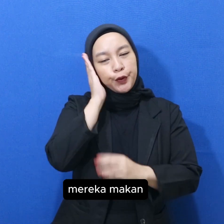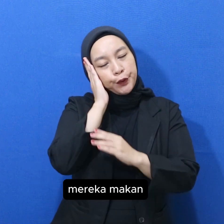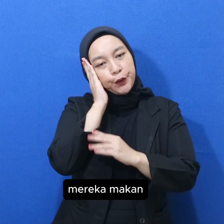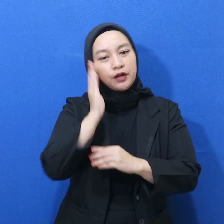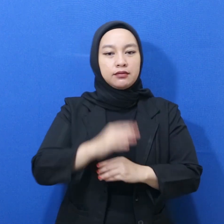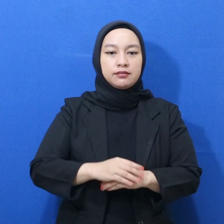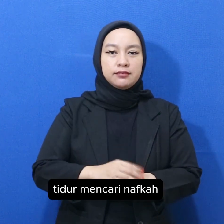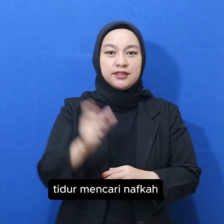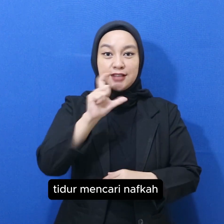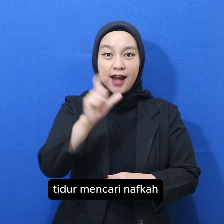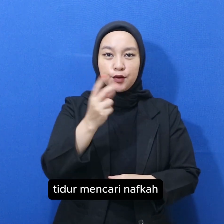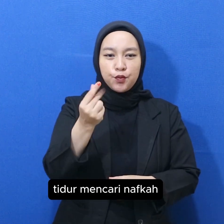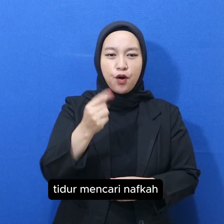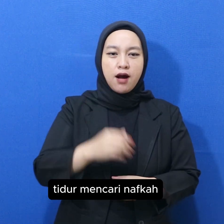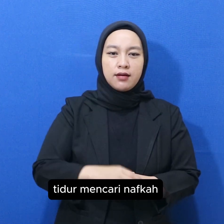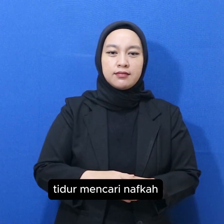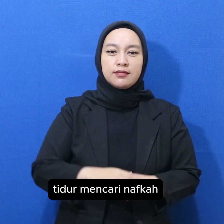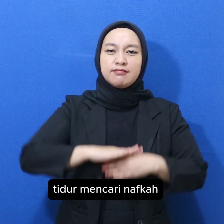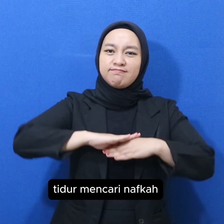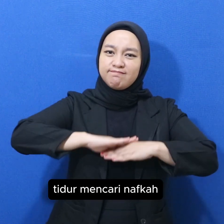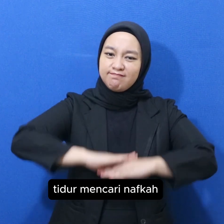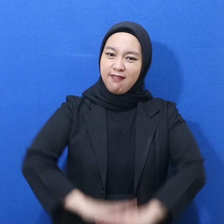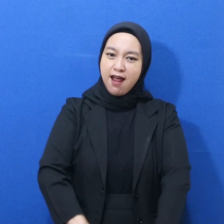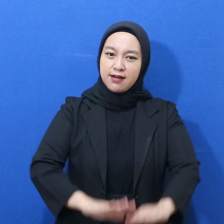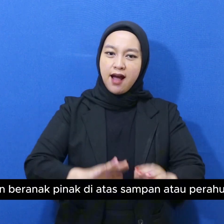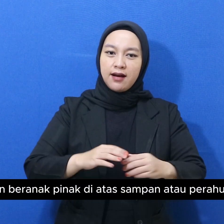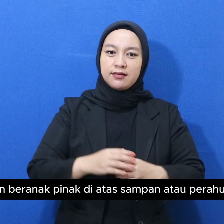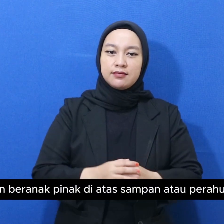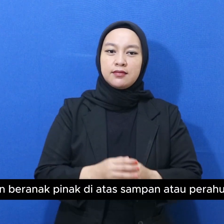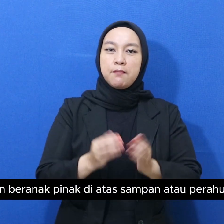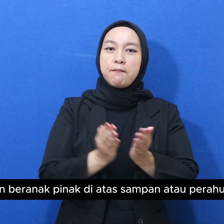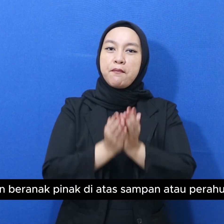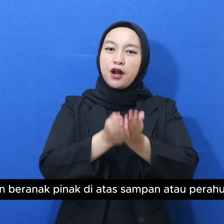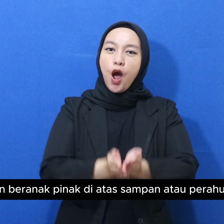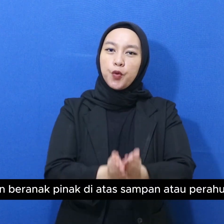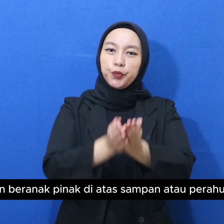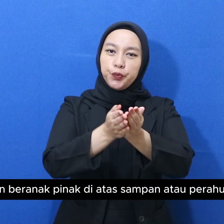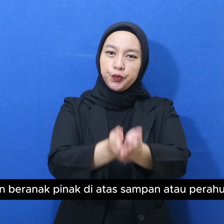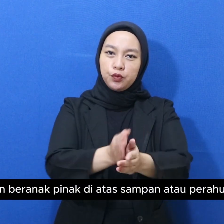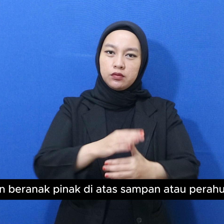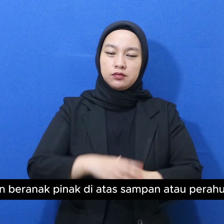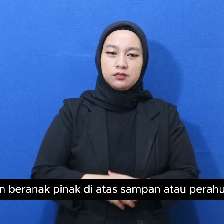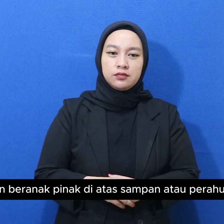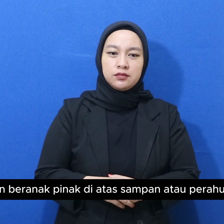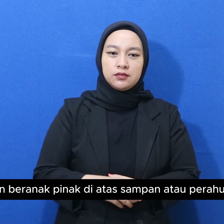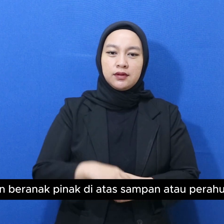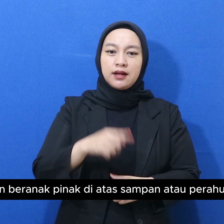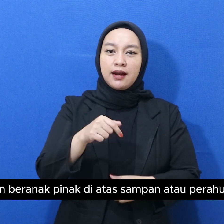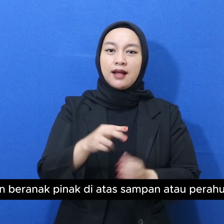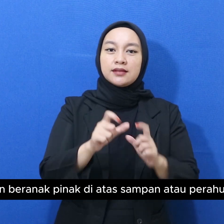tidur, mencari nafkah, dan beranak pinak di atas sampan atau perahu yang